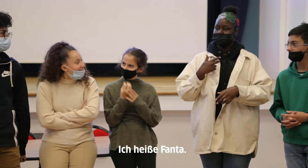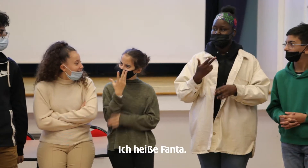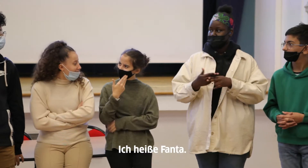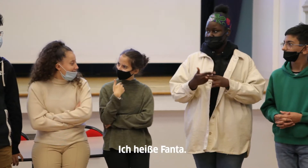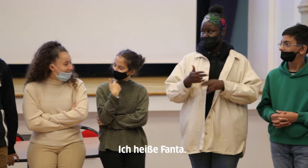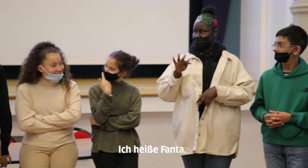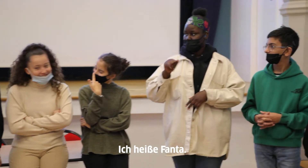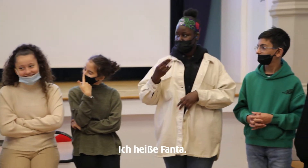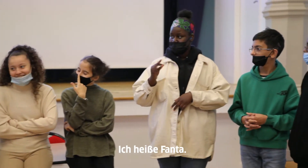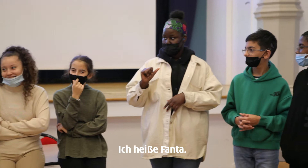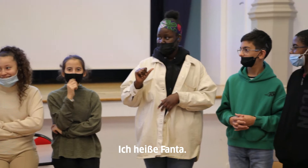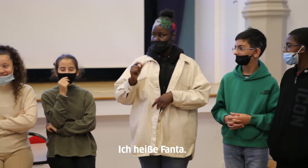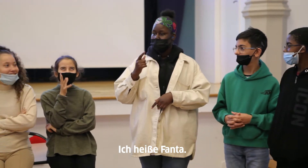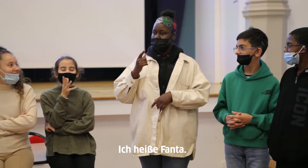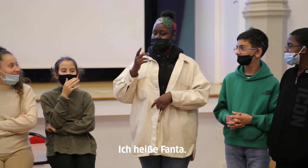Je m'appelle Kunota.